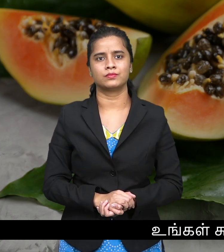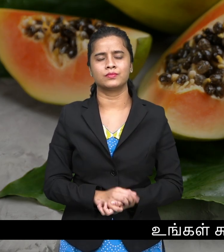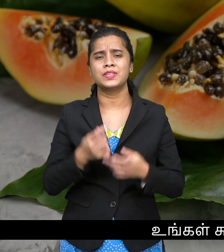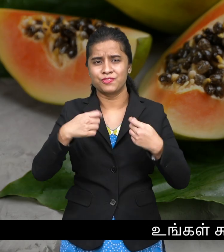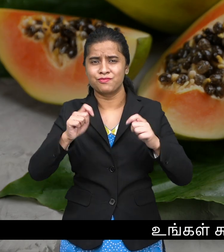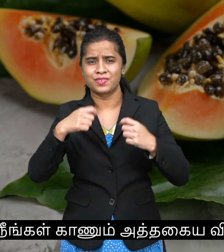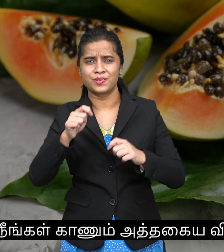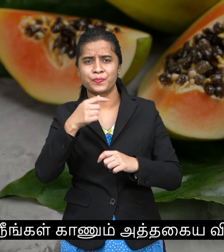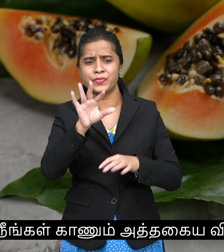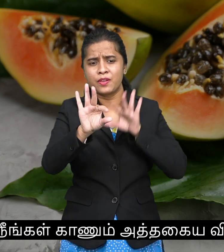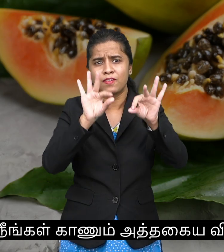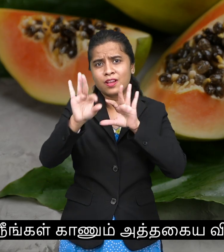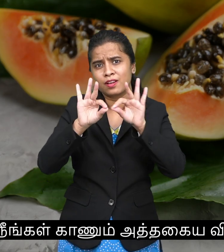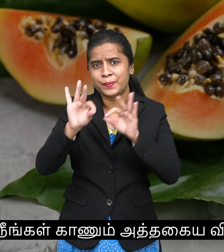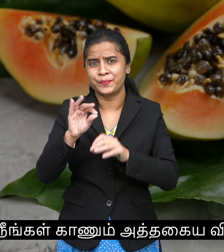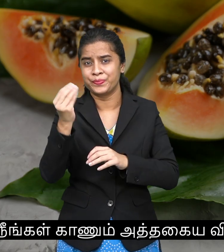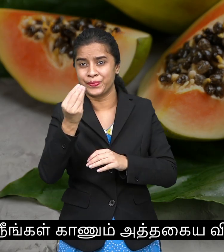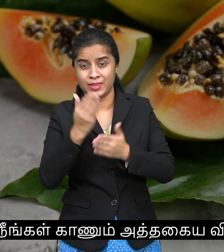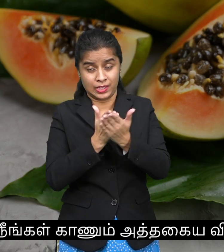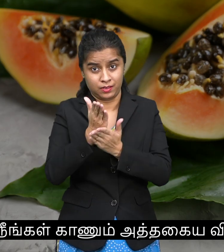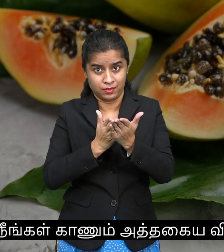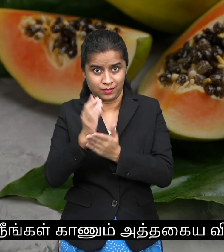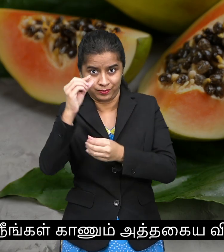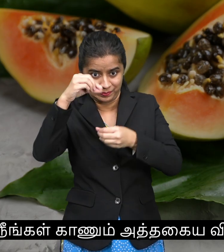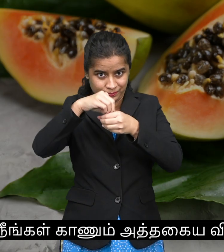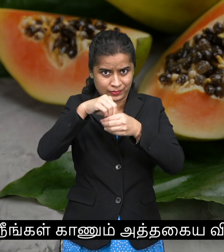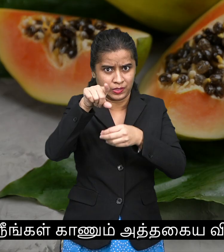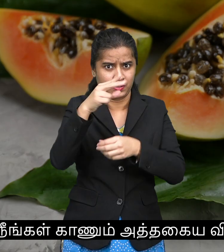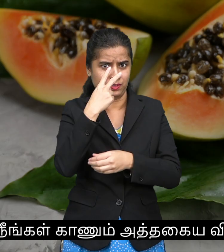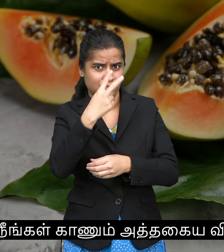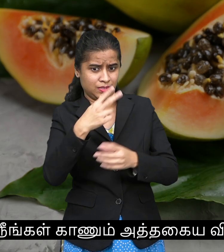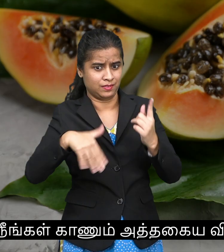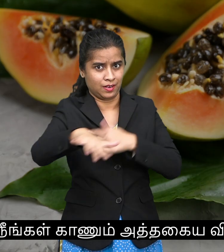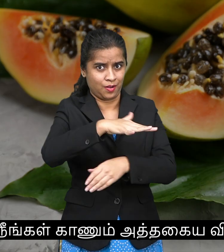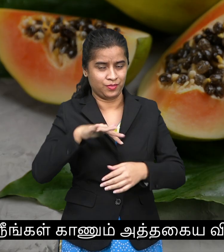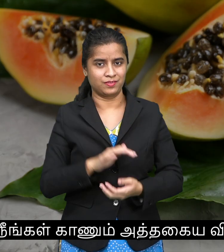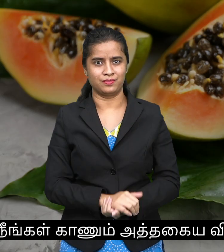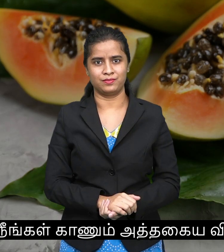உங்கள் சுற்றுப்புறங்களில் நீங்கள் காணும் அத்தகைய விதைகளை பட்டியலிட முயற்சிக்கவும்.